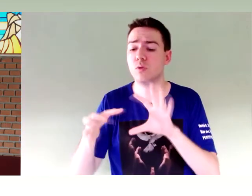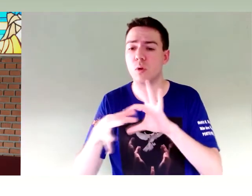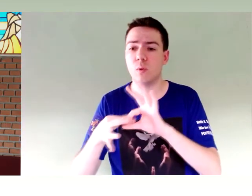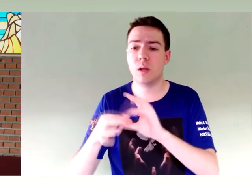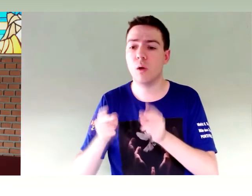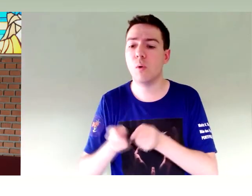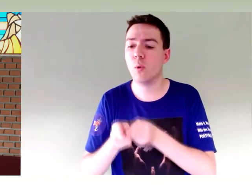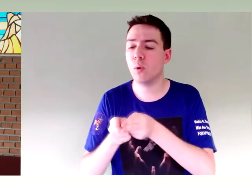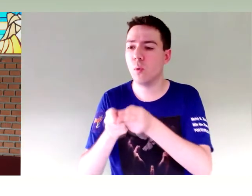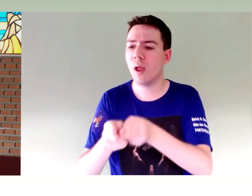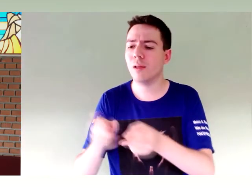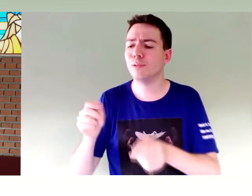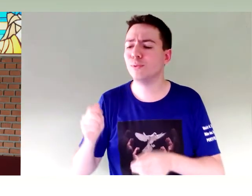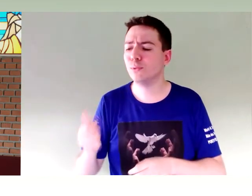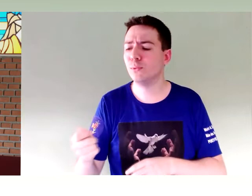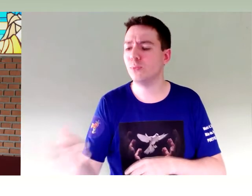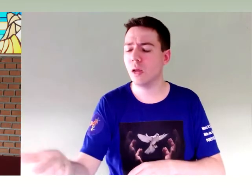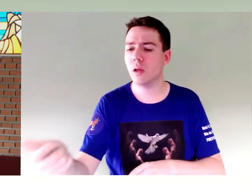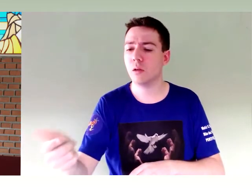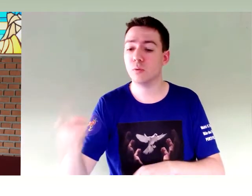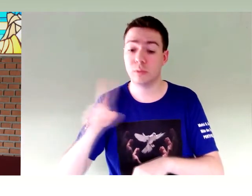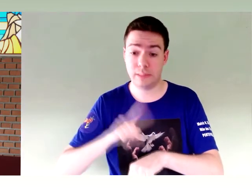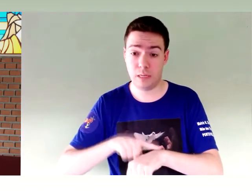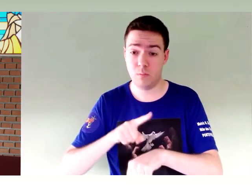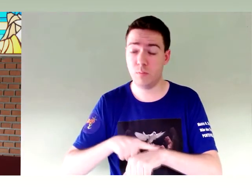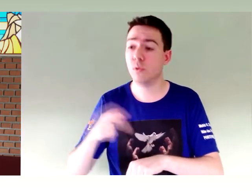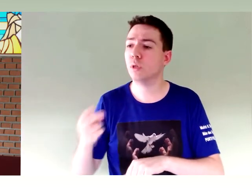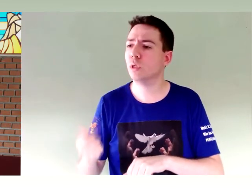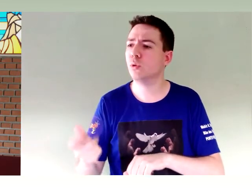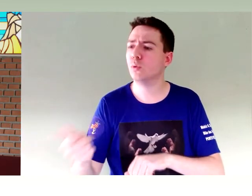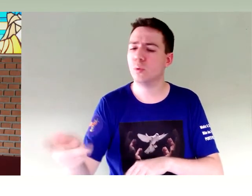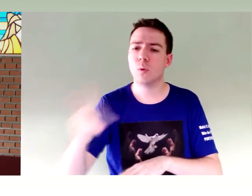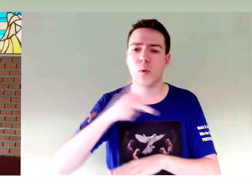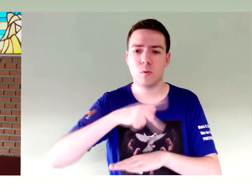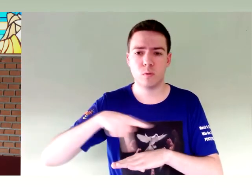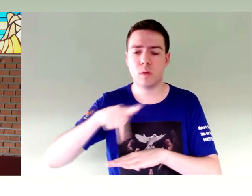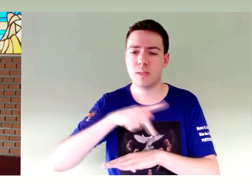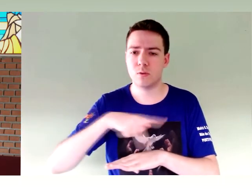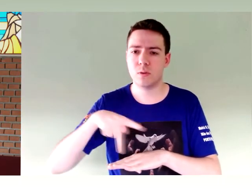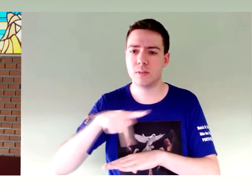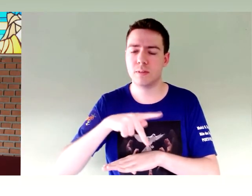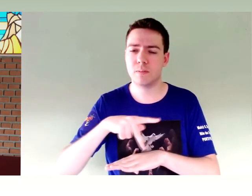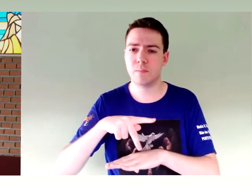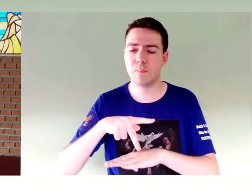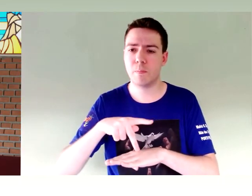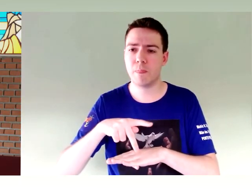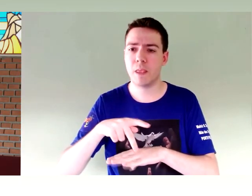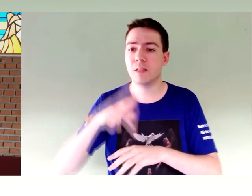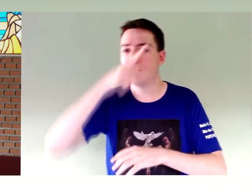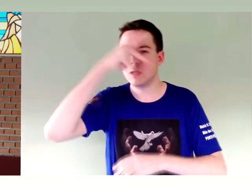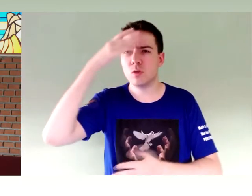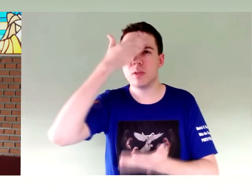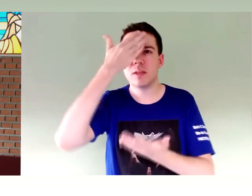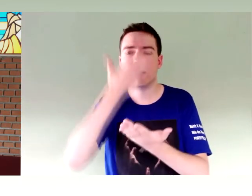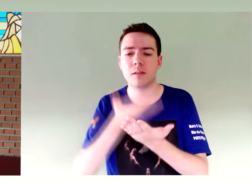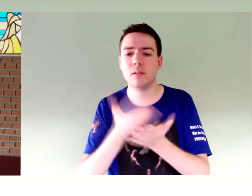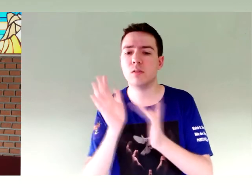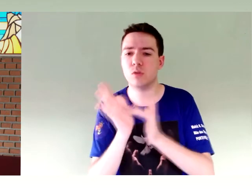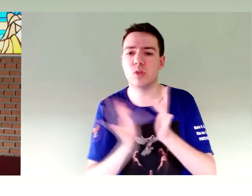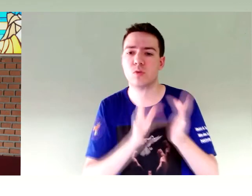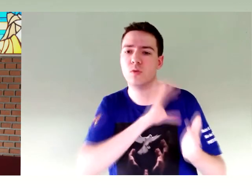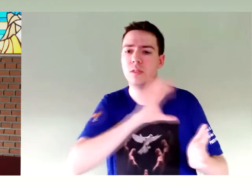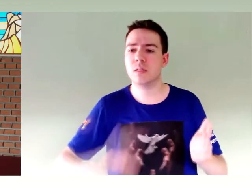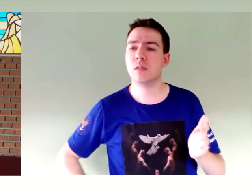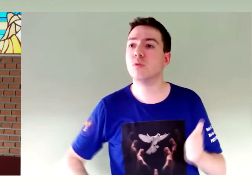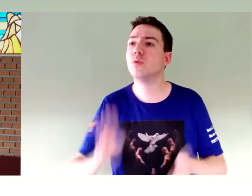com Noé dura enquanto dura o tempo das nações. Os cristãos